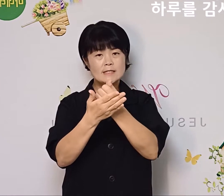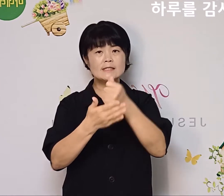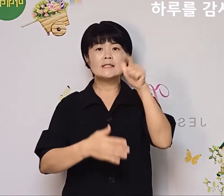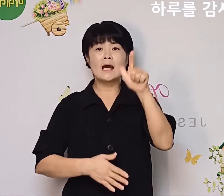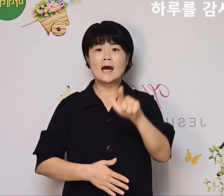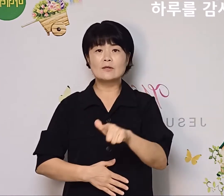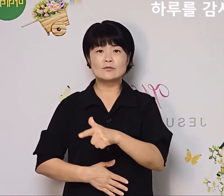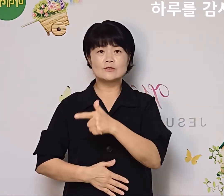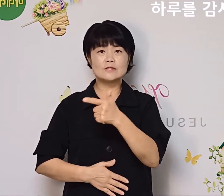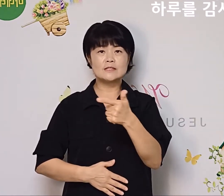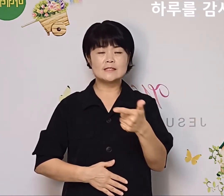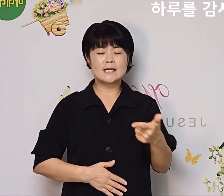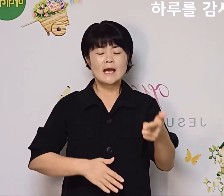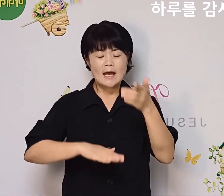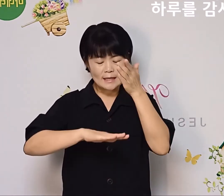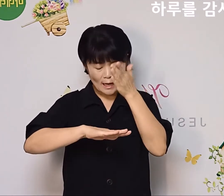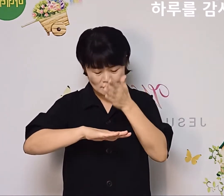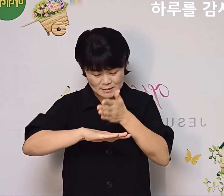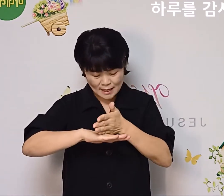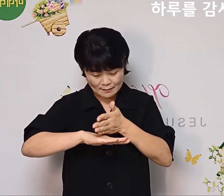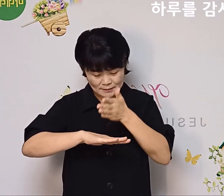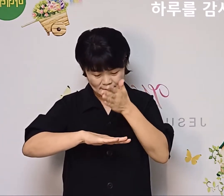주어진 하루를 감사합니다.